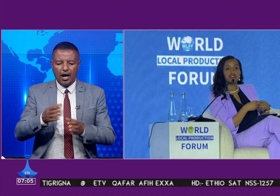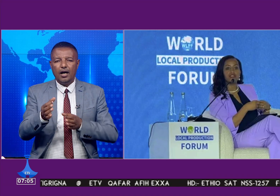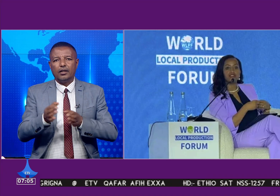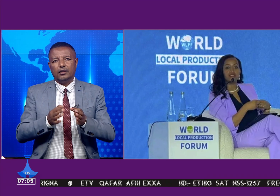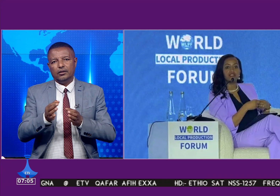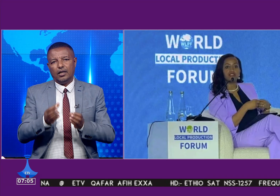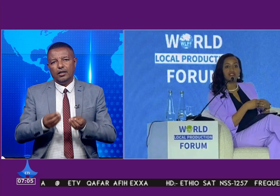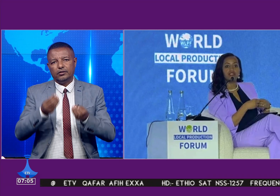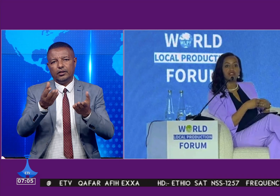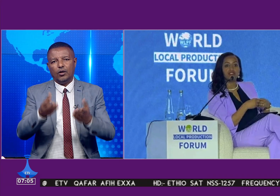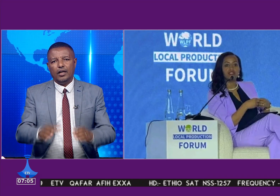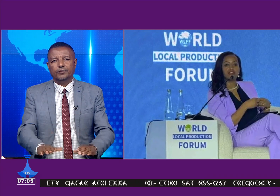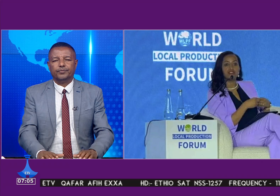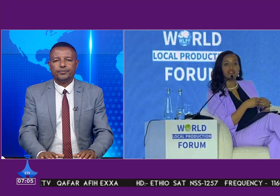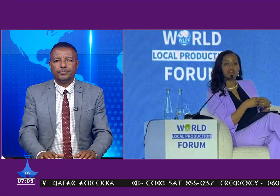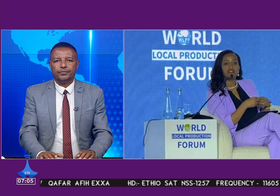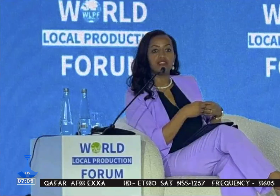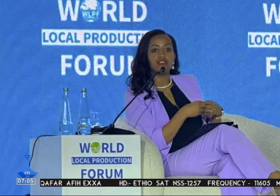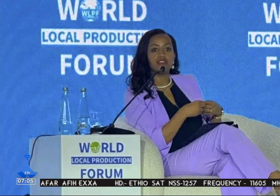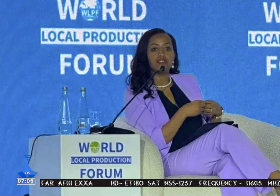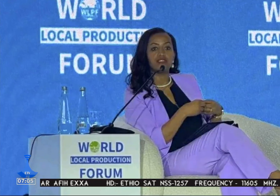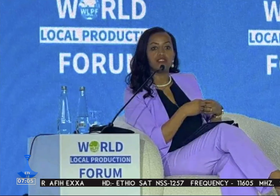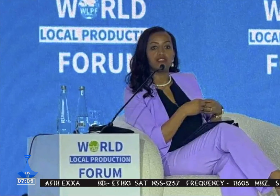ዙሪያ ገለጻ ሰጥተዋል።